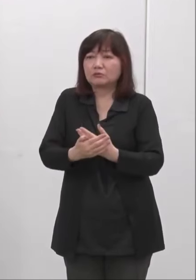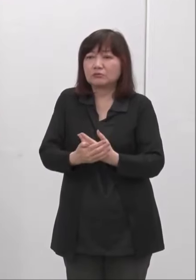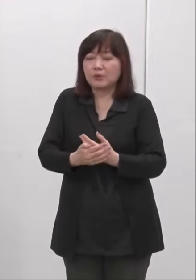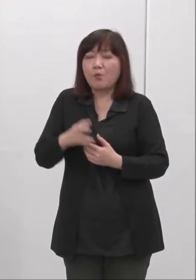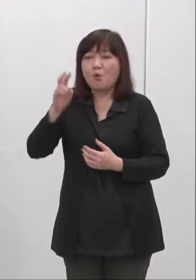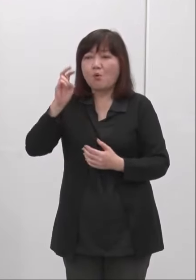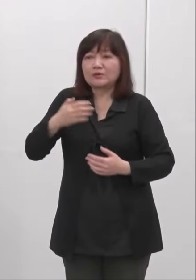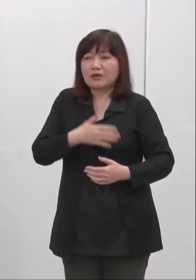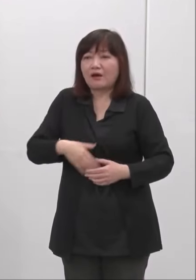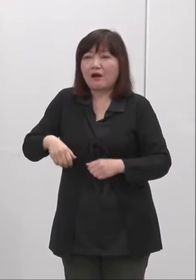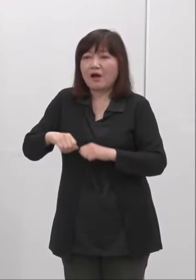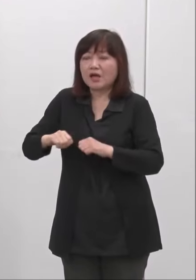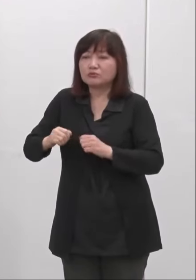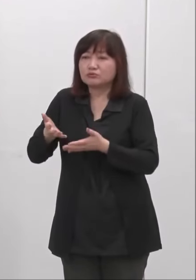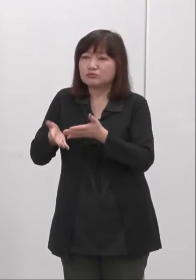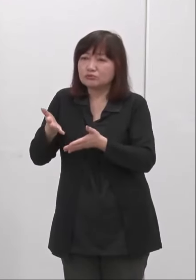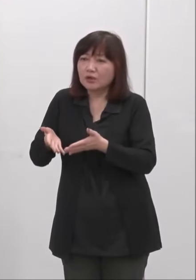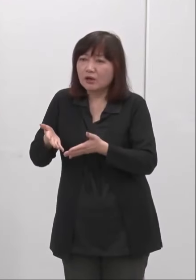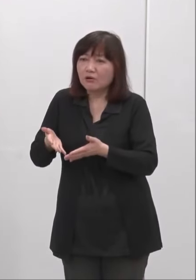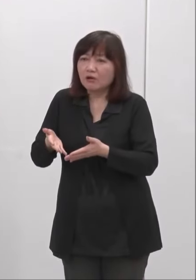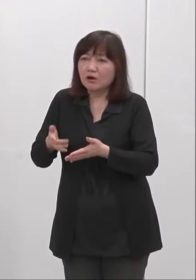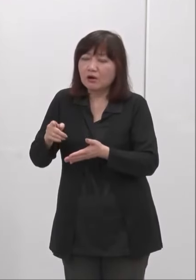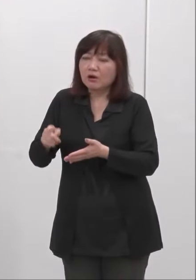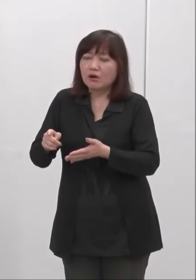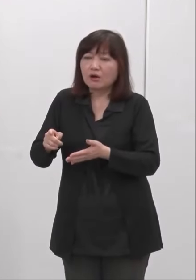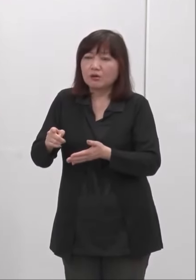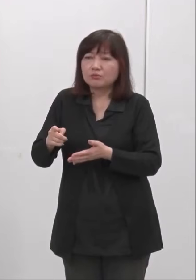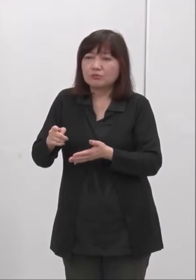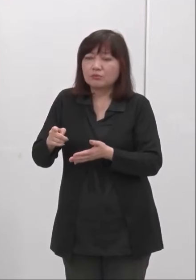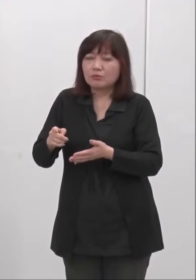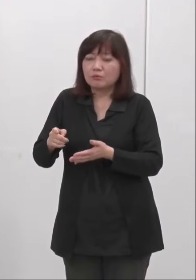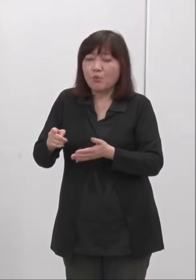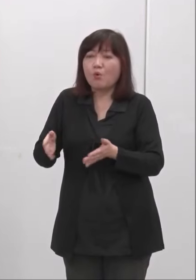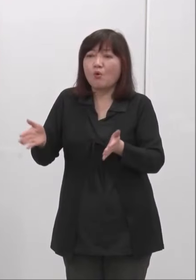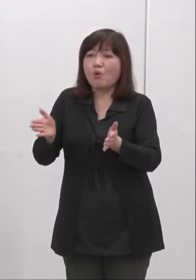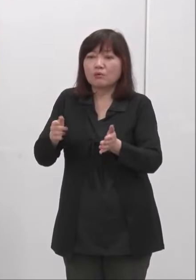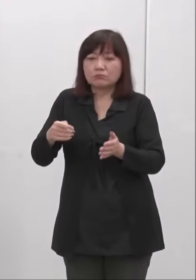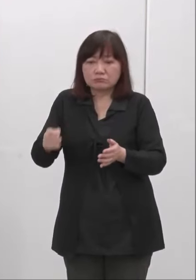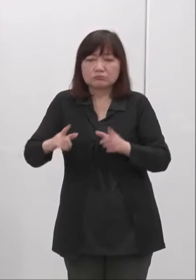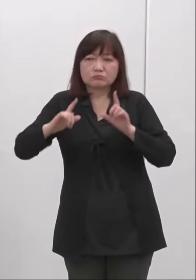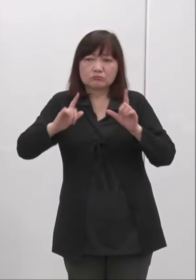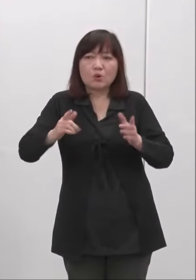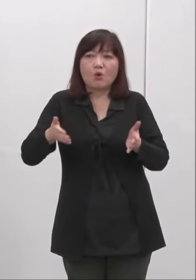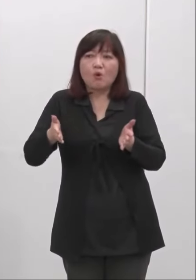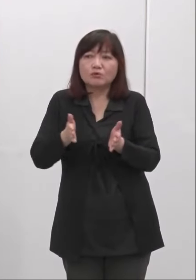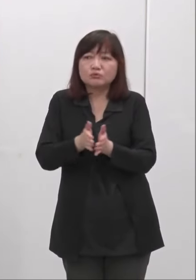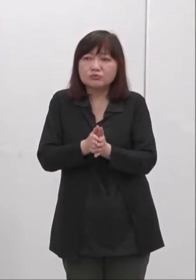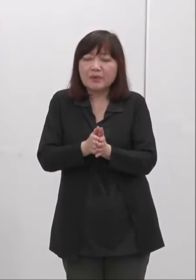はこれ残すんじゃないですか。 ヘルスケアパビリオンも含めてあれですよね、今のところその